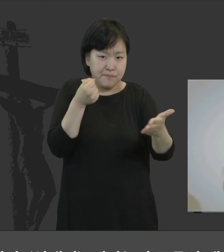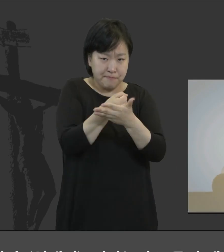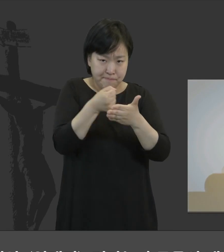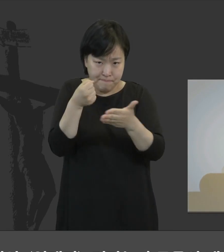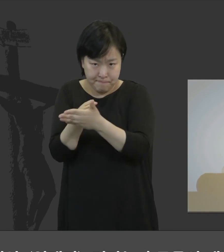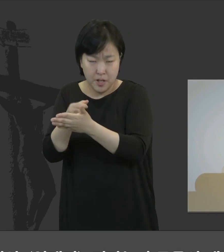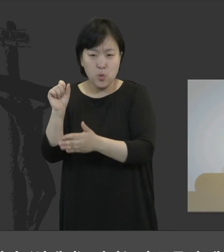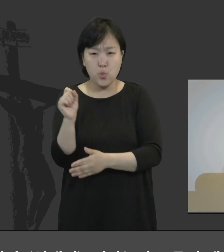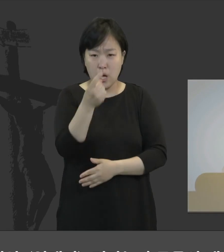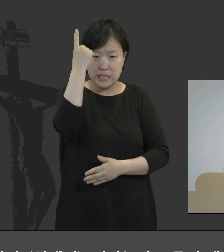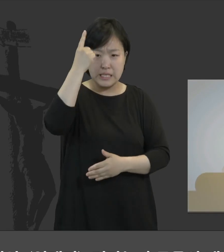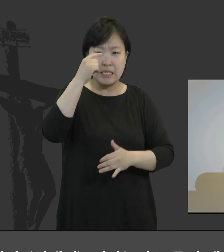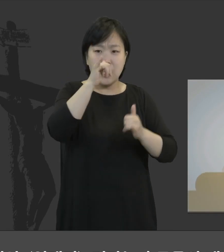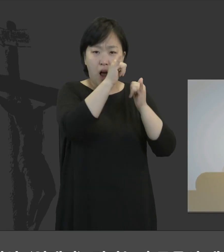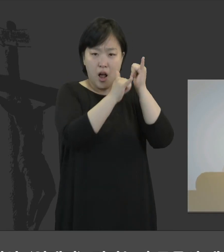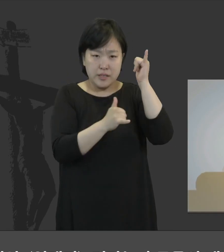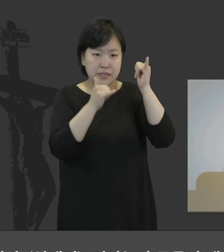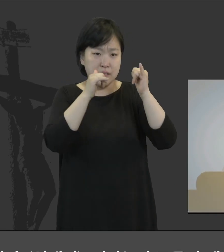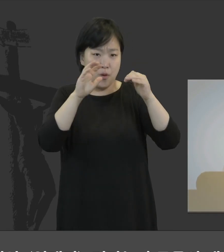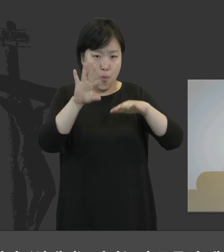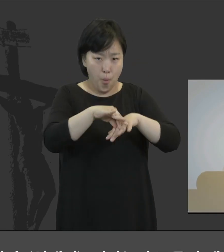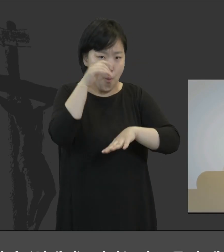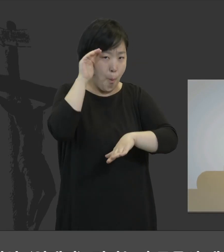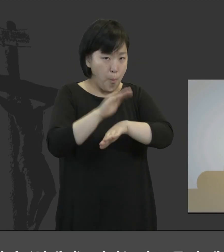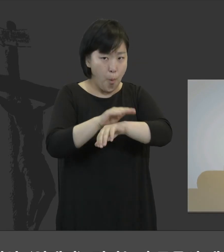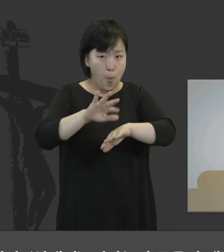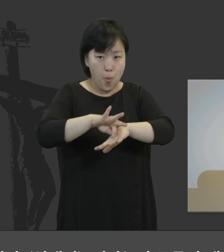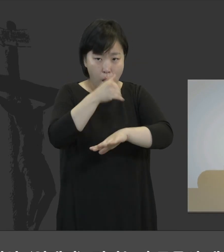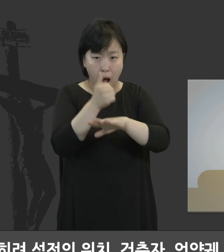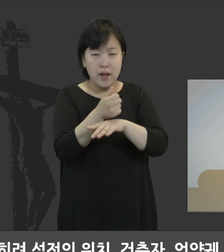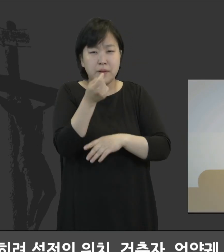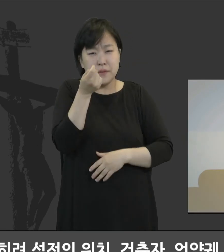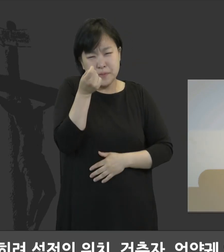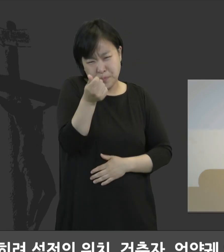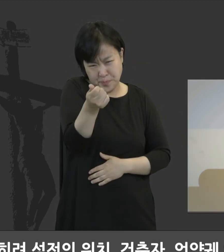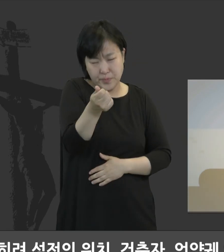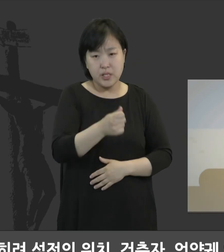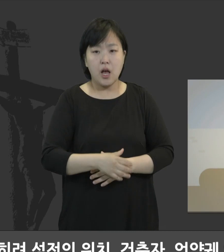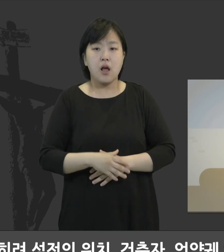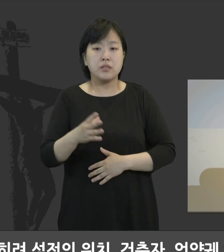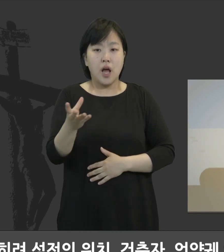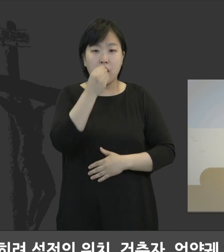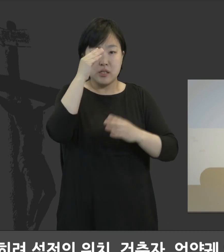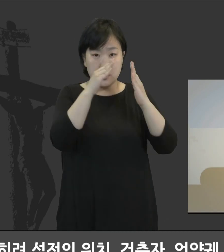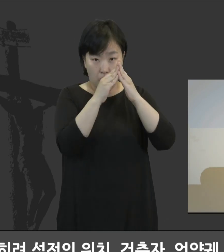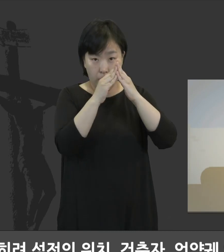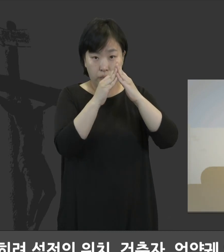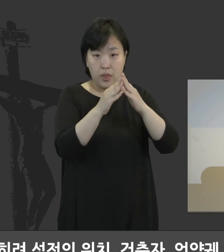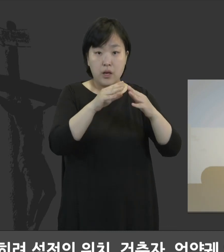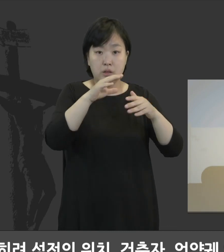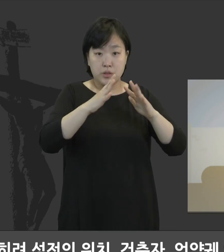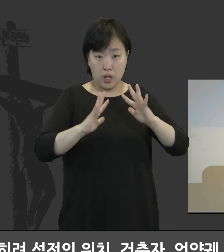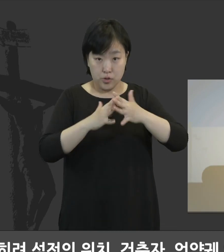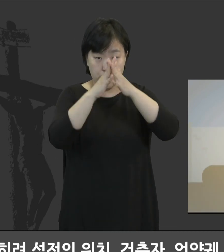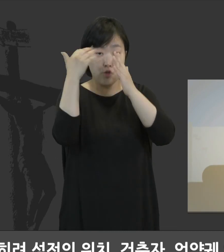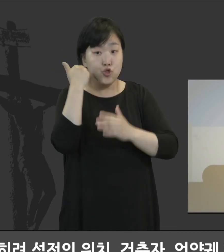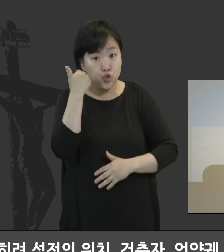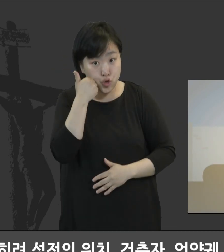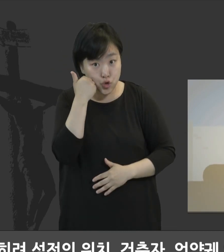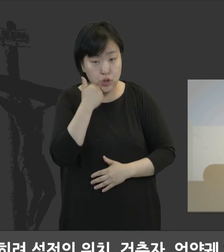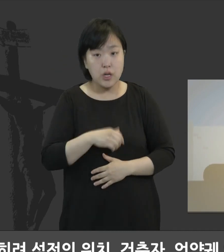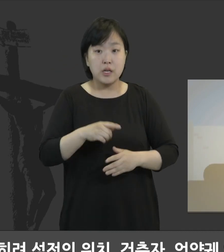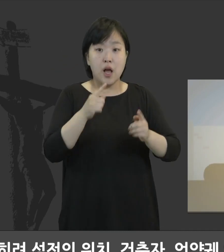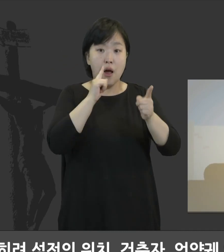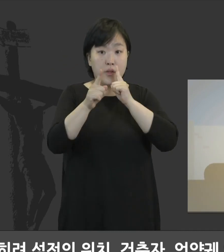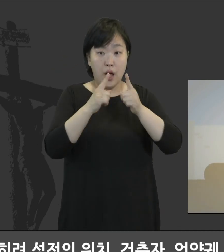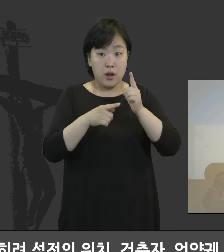저자는 솔로몬의 배교에 주목하지 않습니다. 오히려 성전의 위치, 건축자,